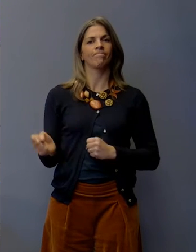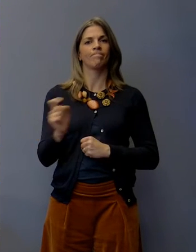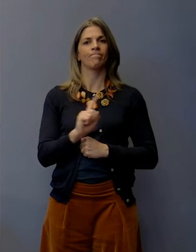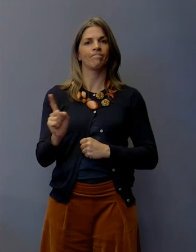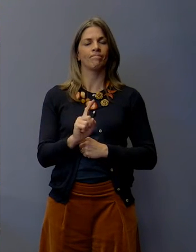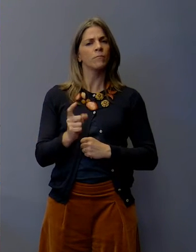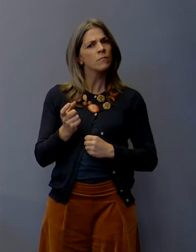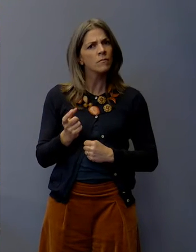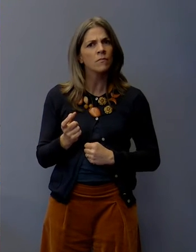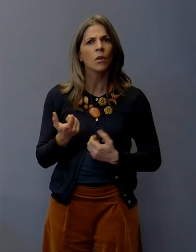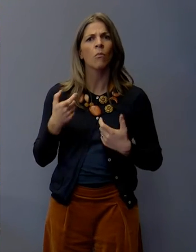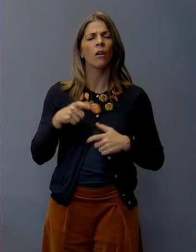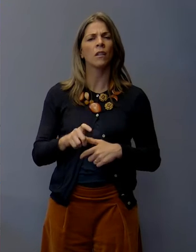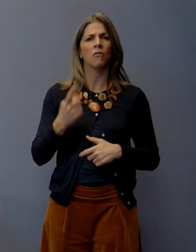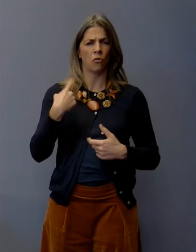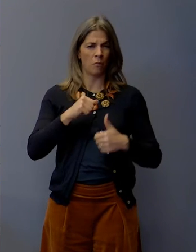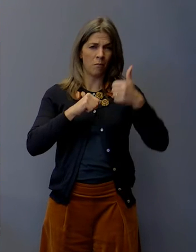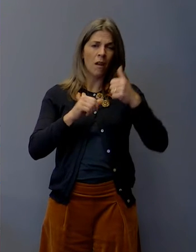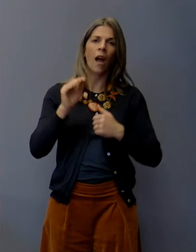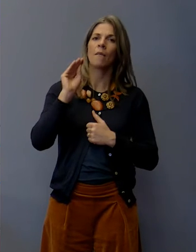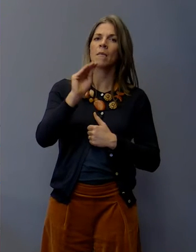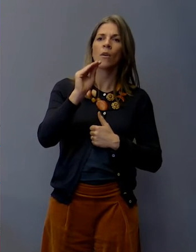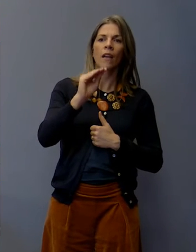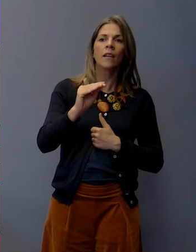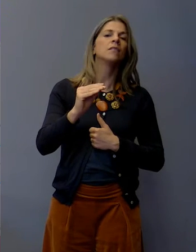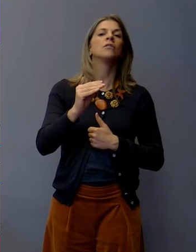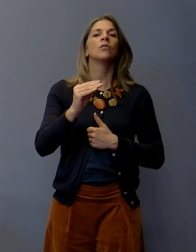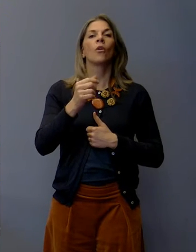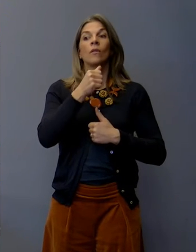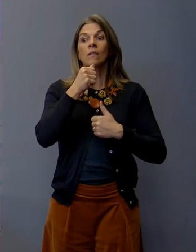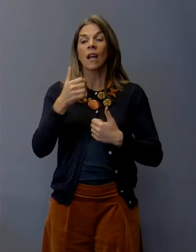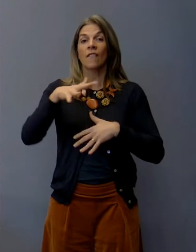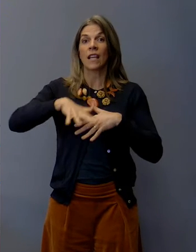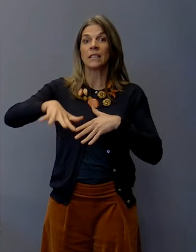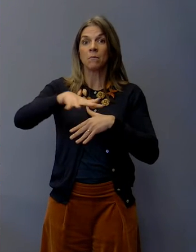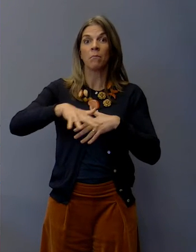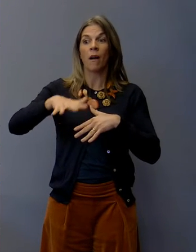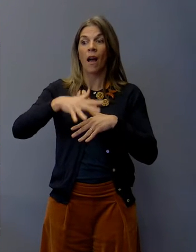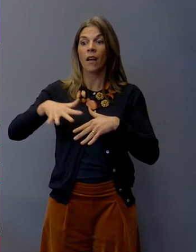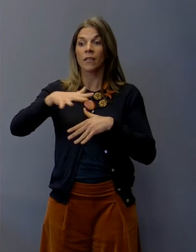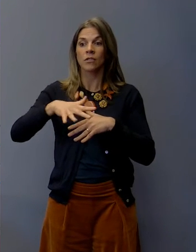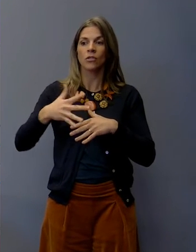mettere a disposizione più spazi possibili di proprietà dell'amministrazione comunale